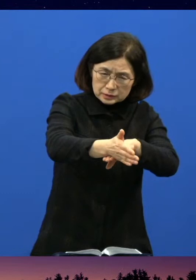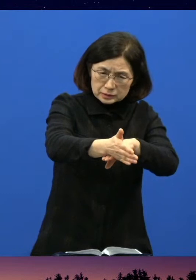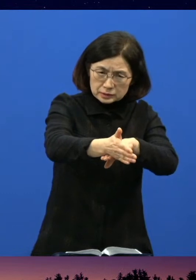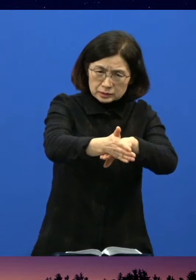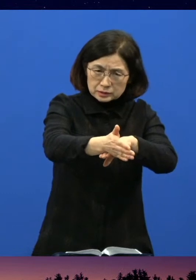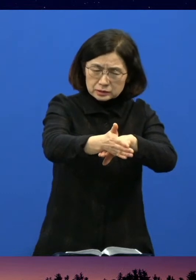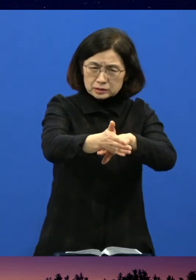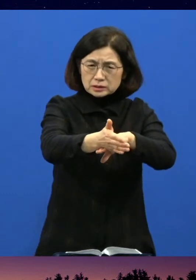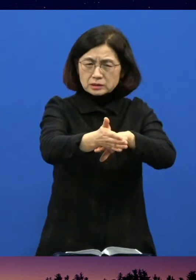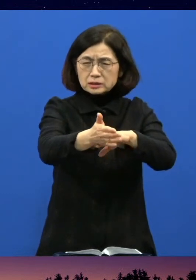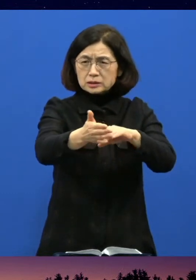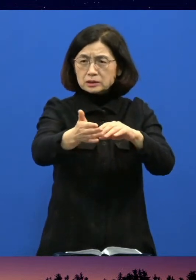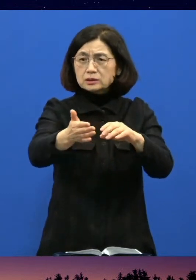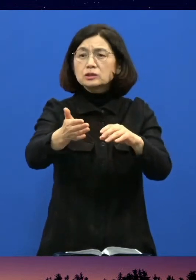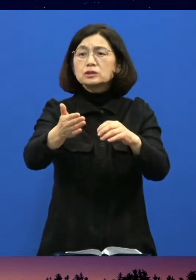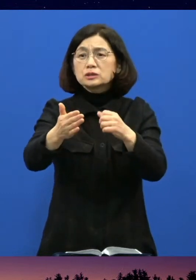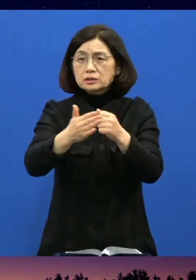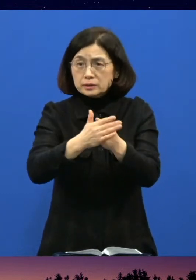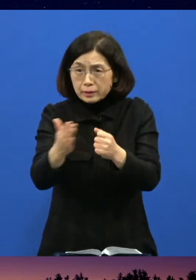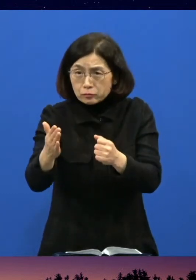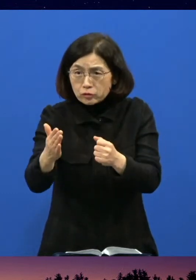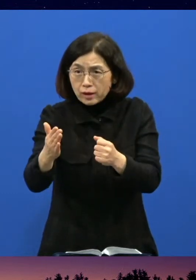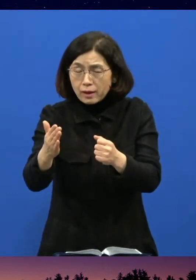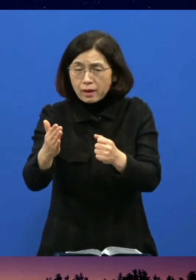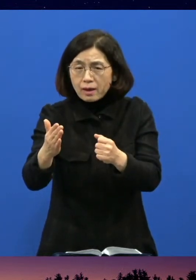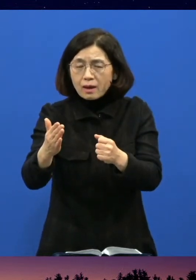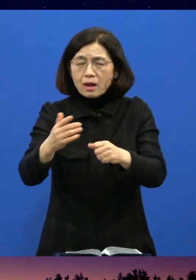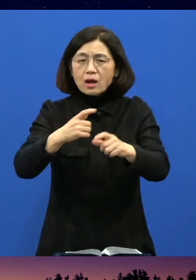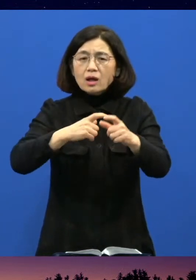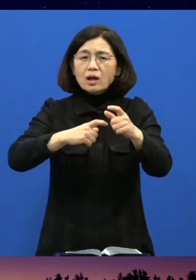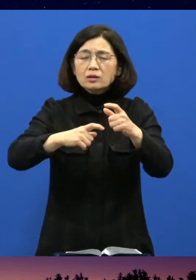마음 안에는 평안이 찾아오기 시작하는 거예요.